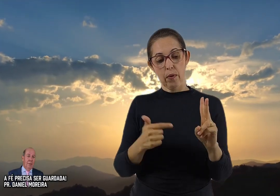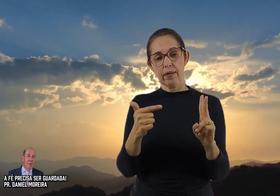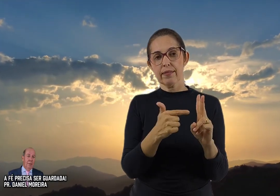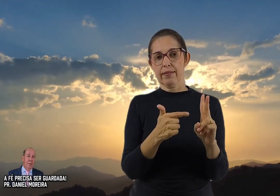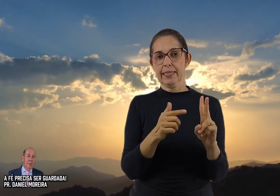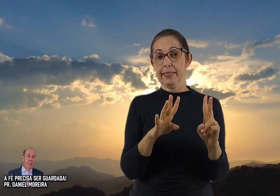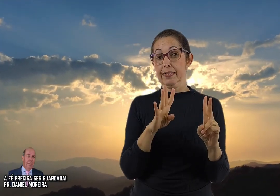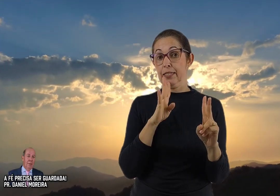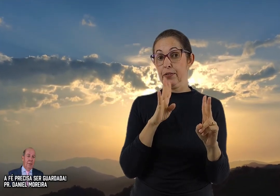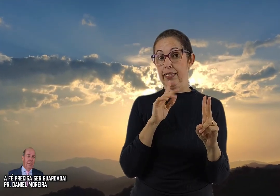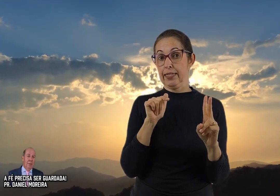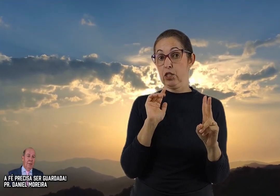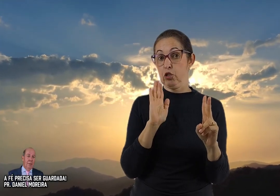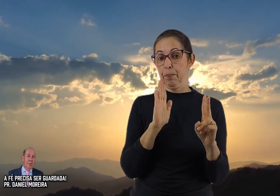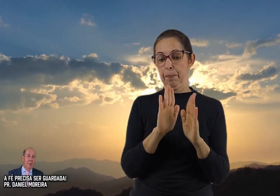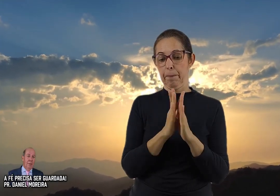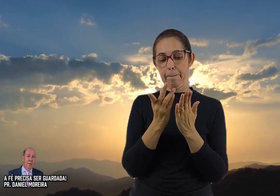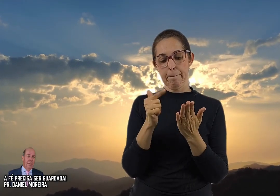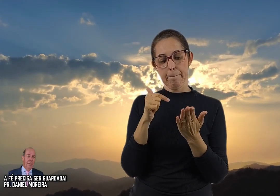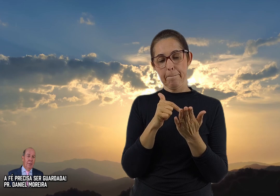eles têm conhecimento da Bíblia.